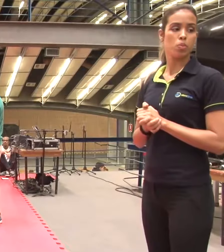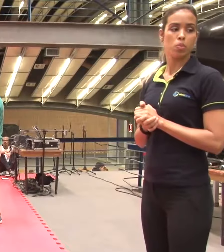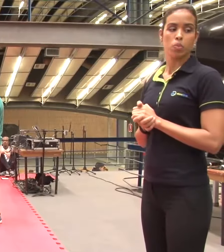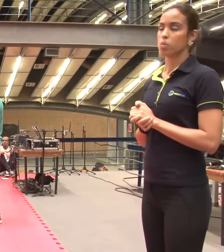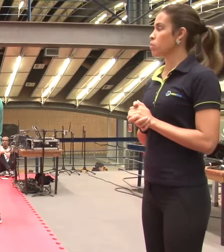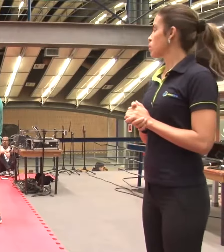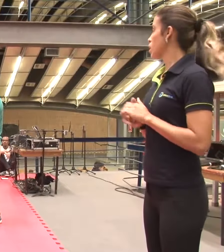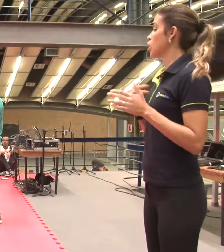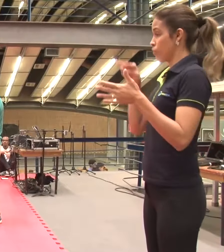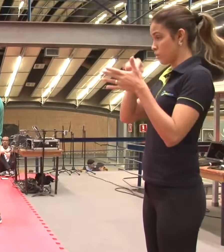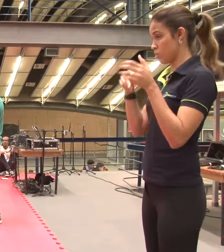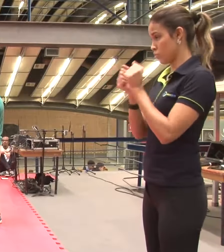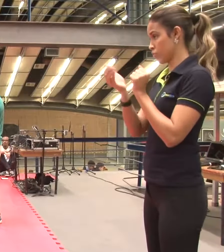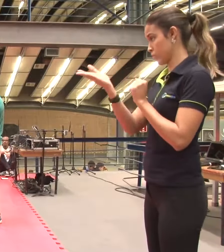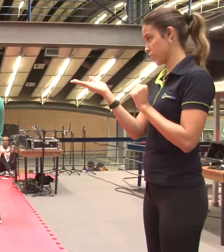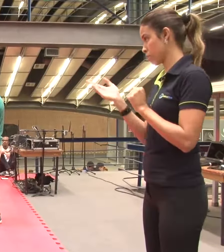Que eu leio com vocês.